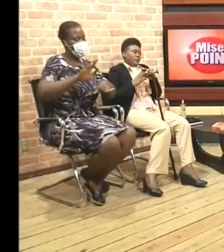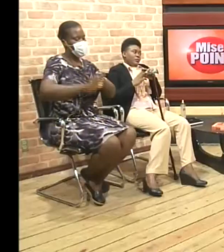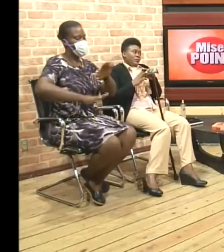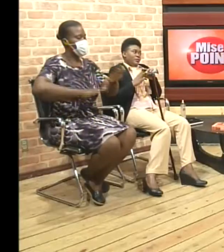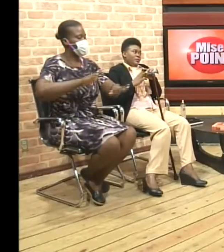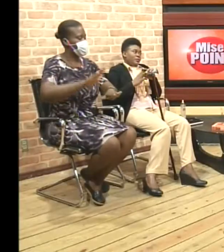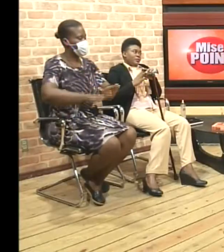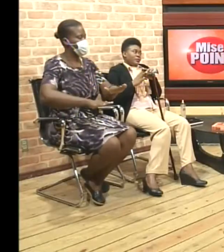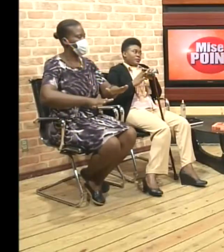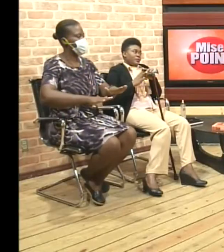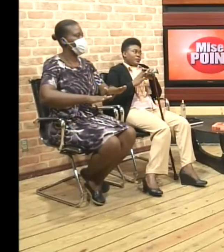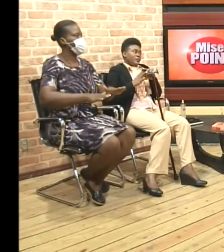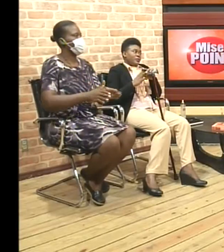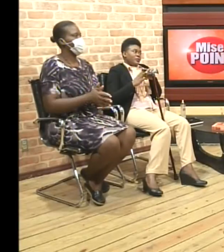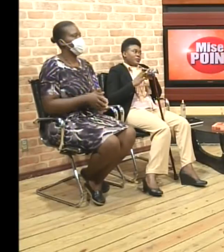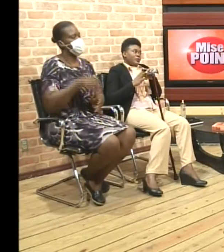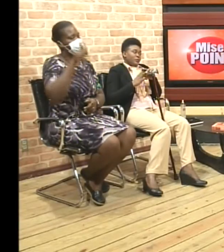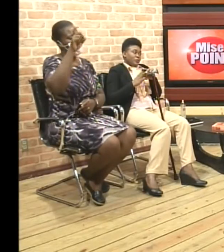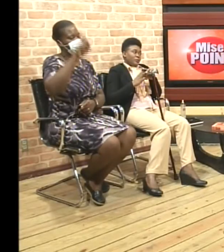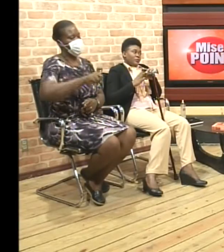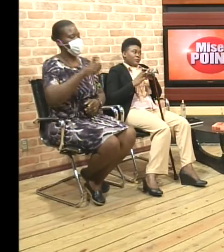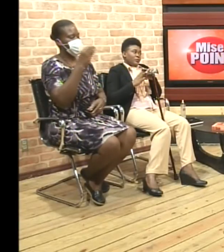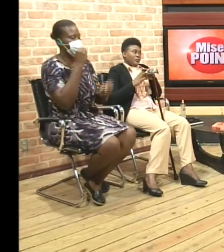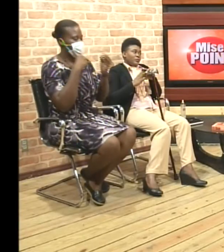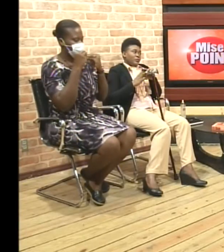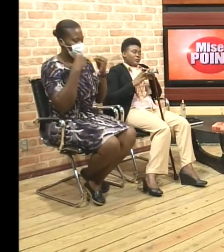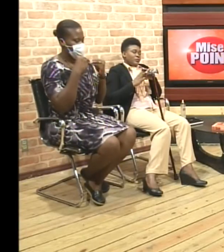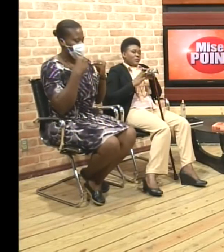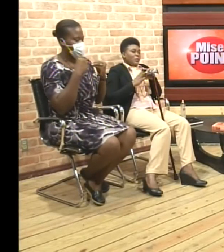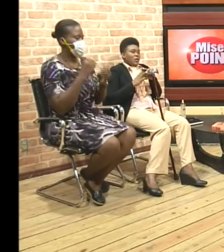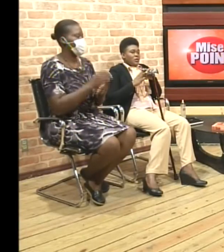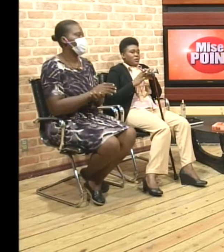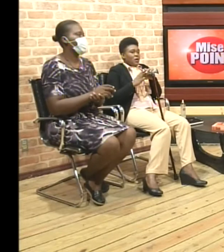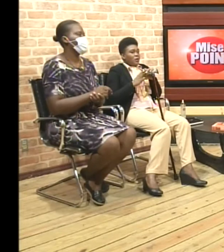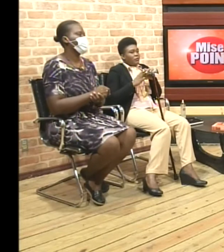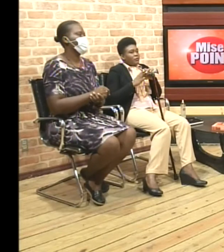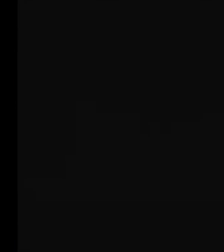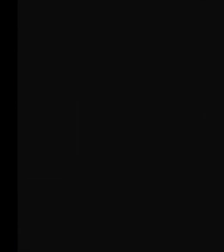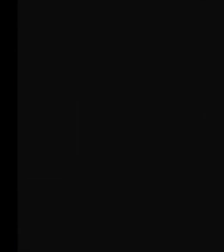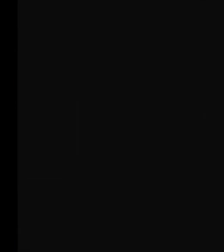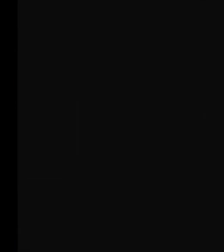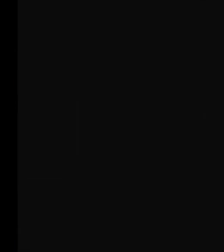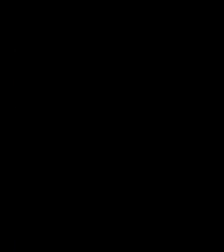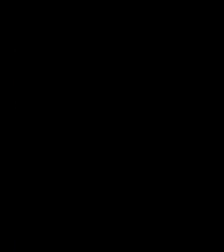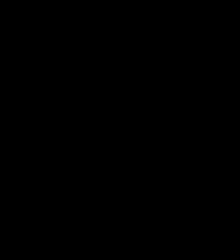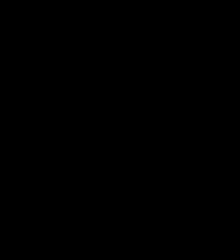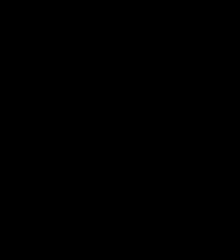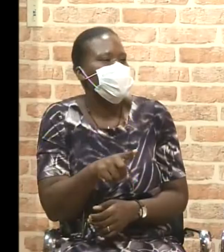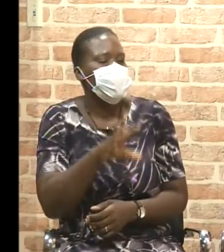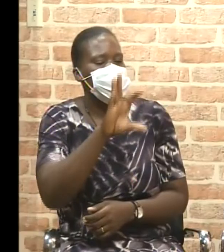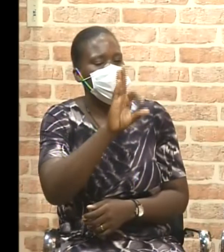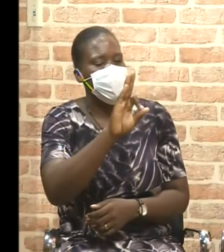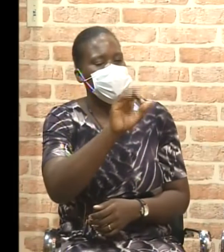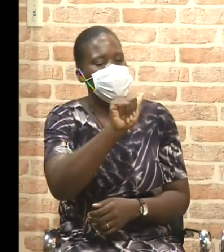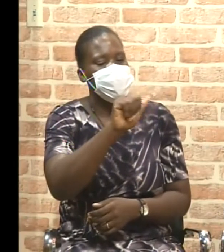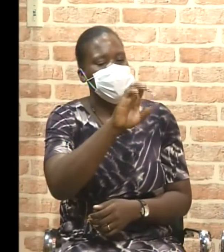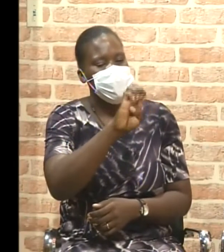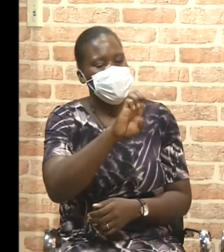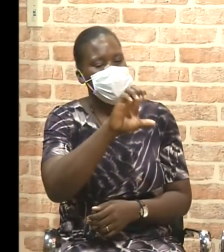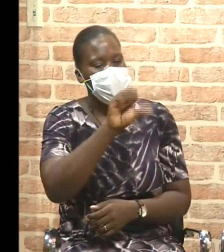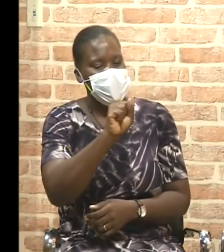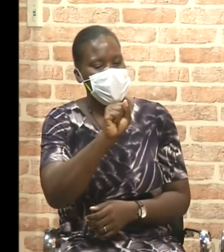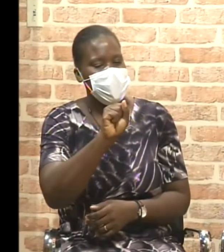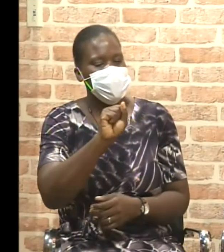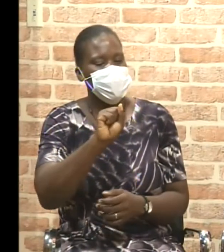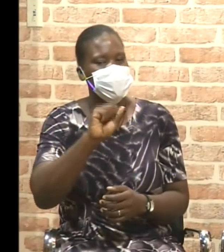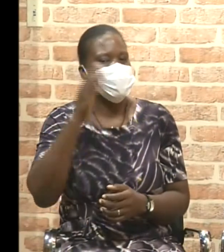yo. Mais il faut que manger et bouche la fin, il faut que manger et est-ce que moi FAES te commencer faire distribution